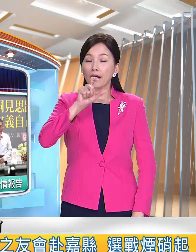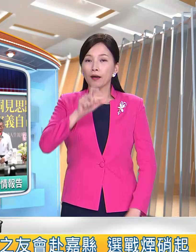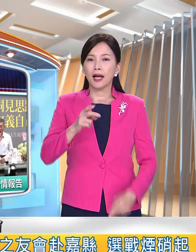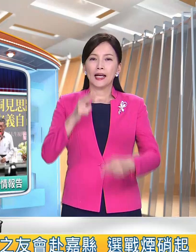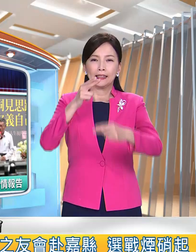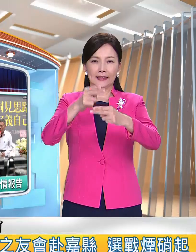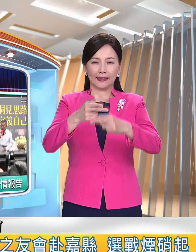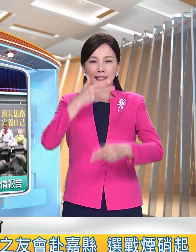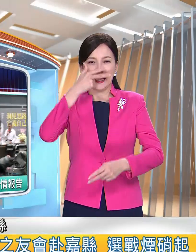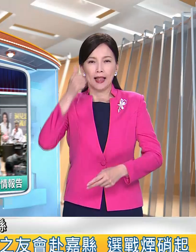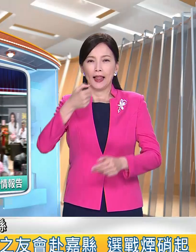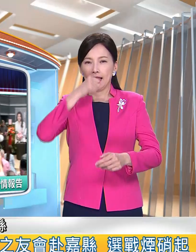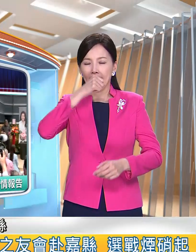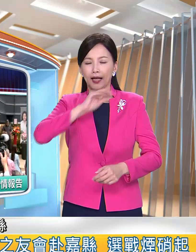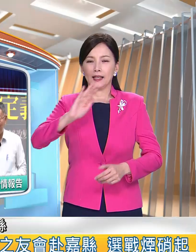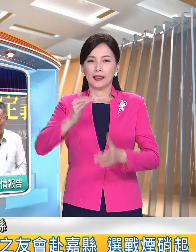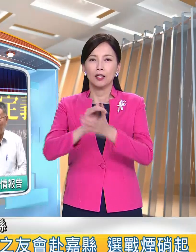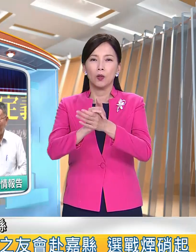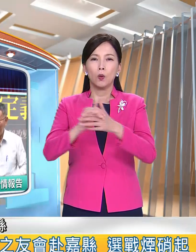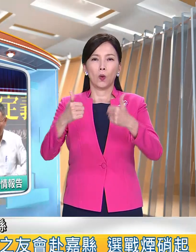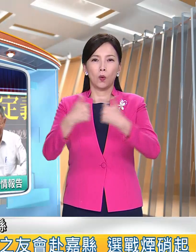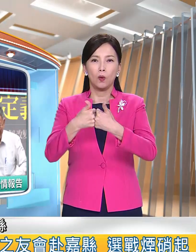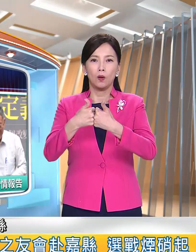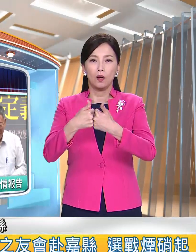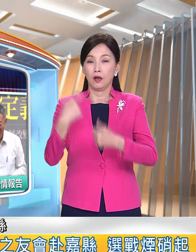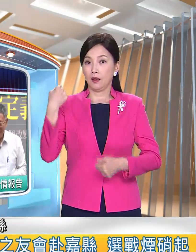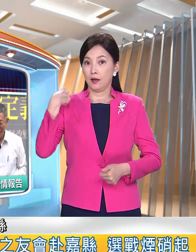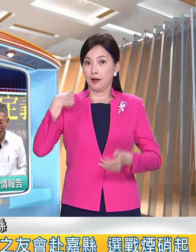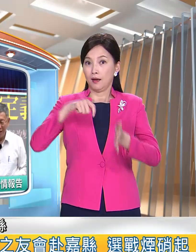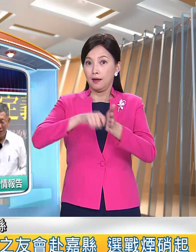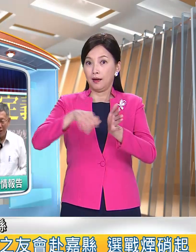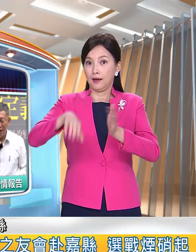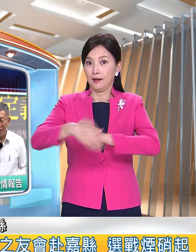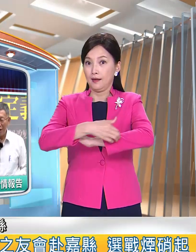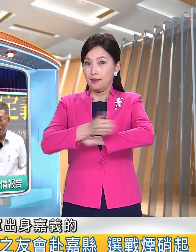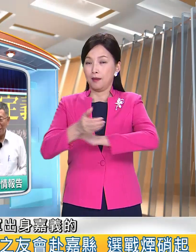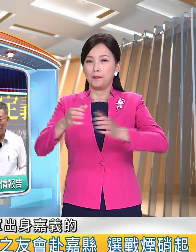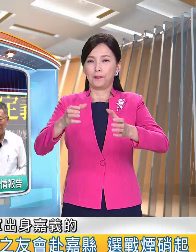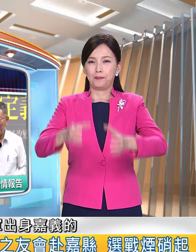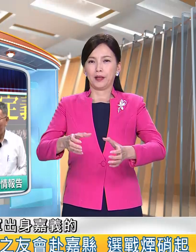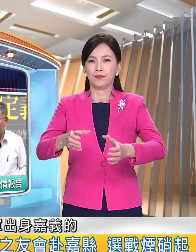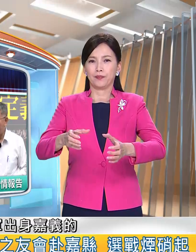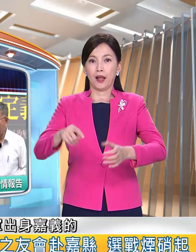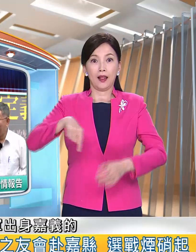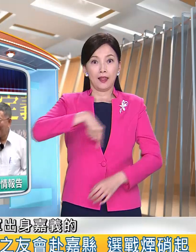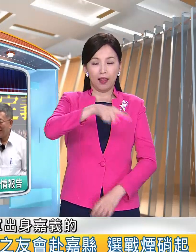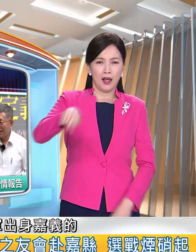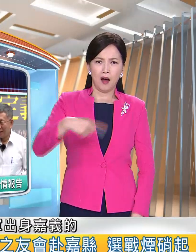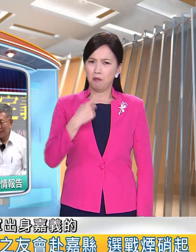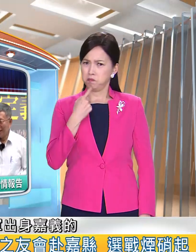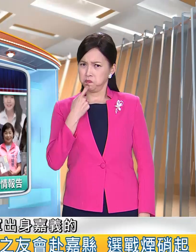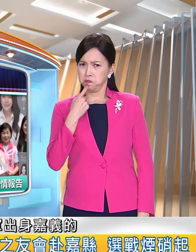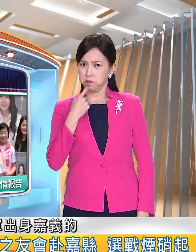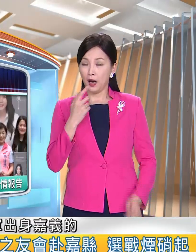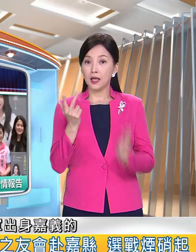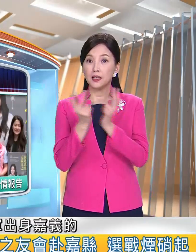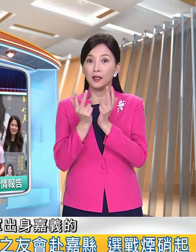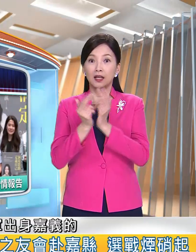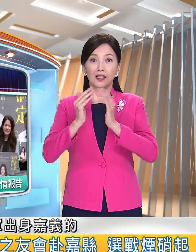会，21日插旗嘉义县，也被解读是进军出身嘉义的新